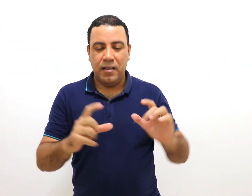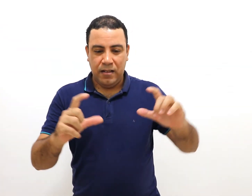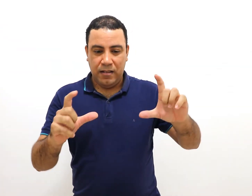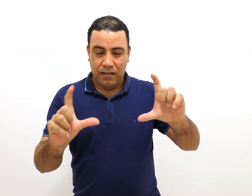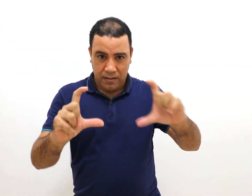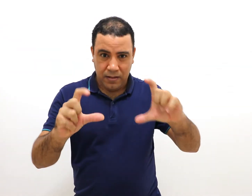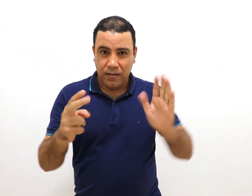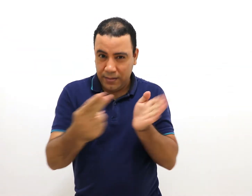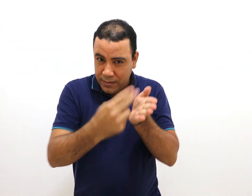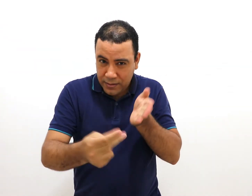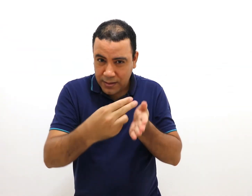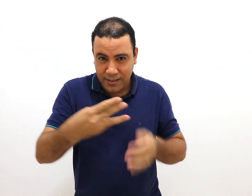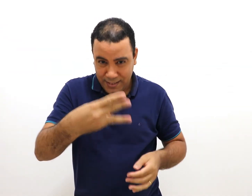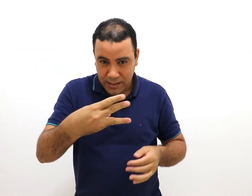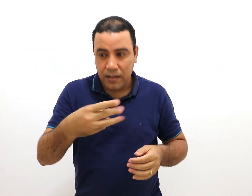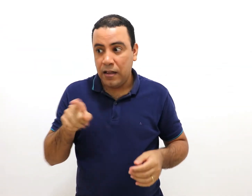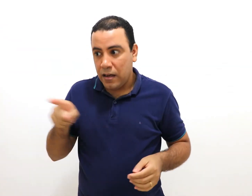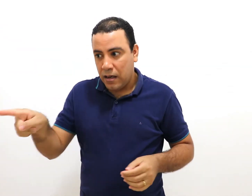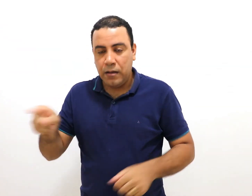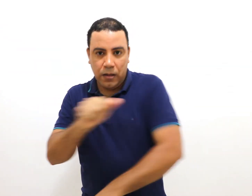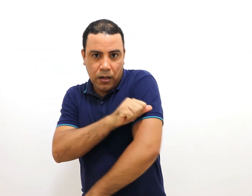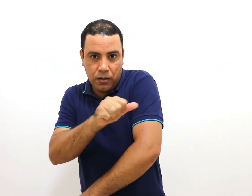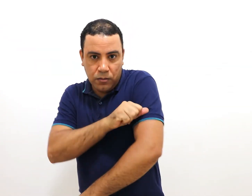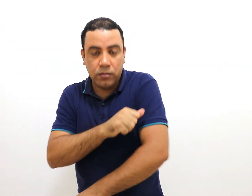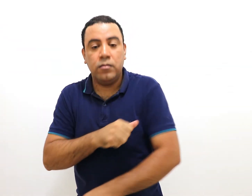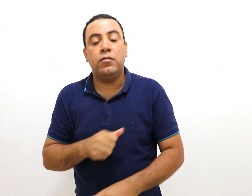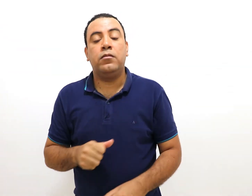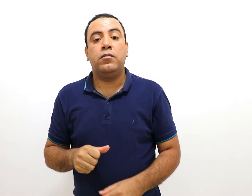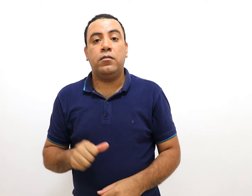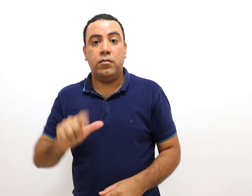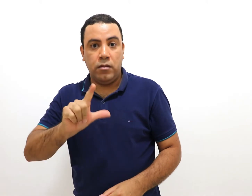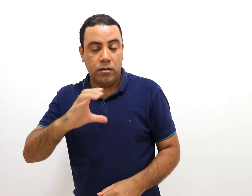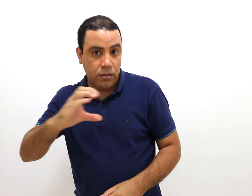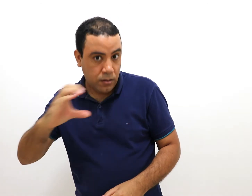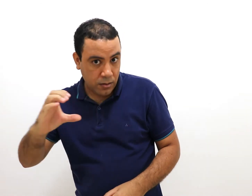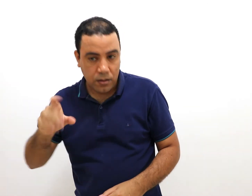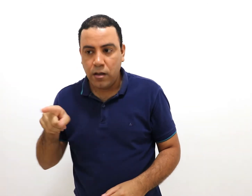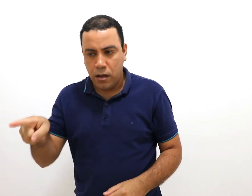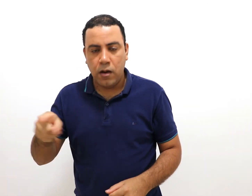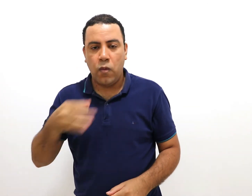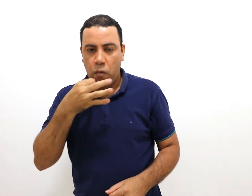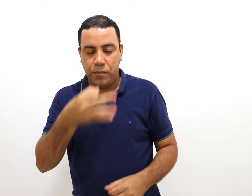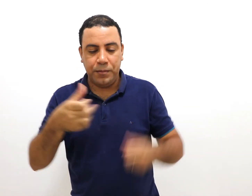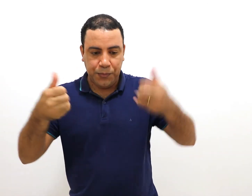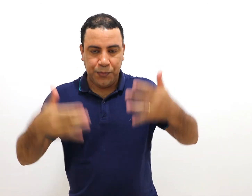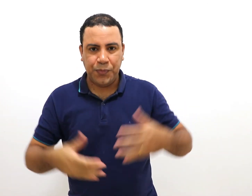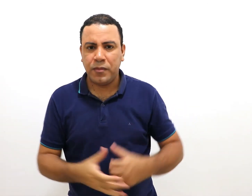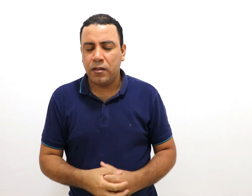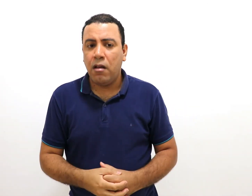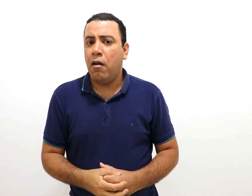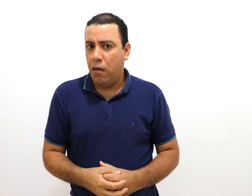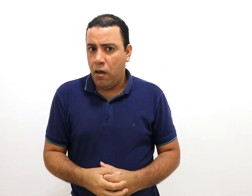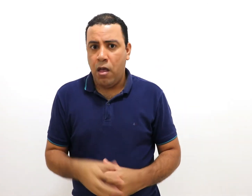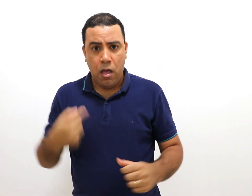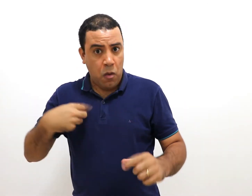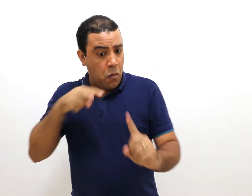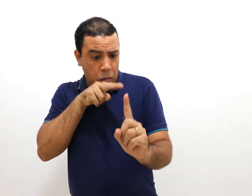Sobre a atividade representada na figura 3, um aluno do LCC comentou o seguinte: meu ponto de vista é que